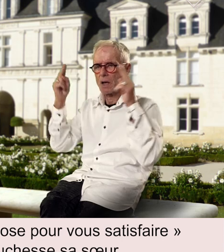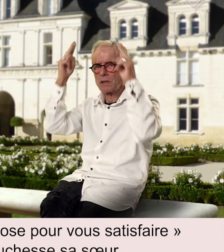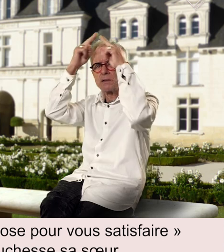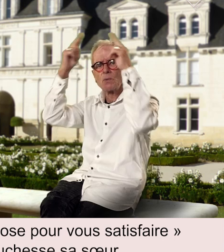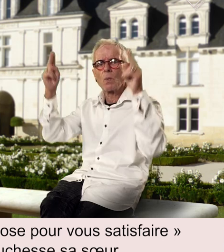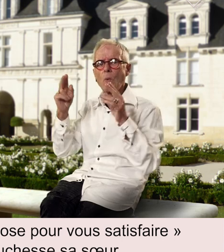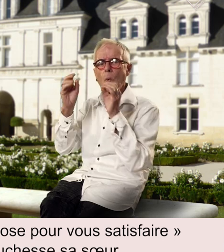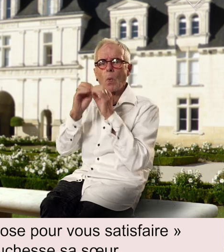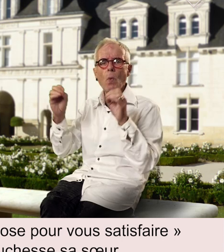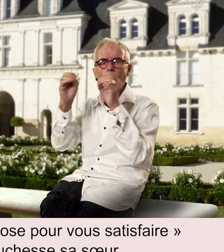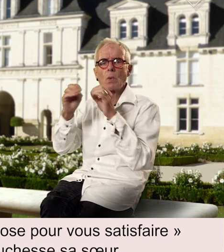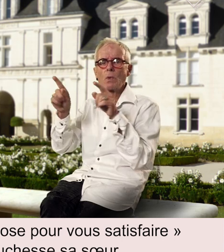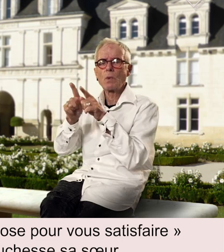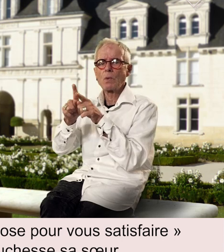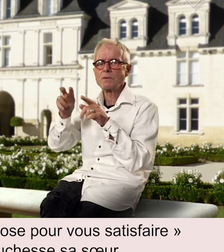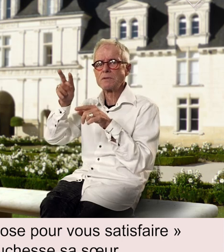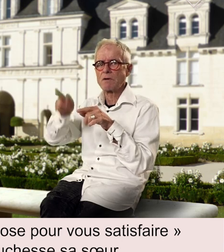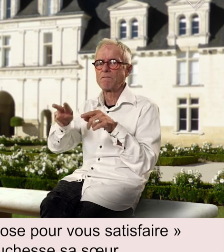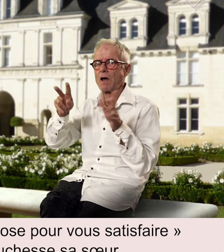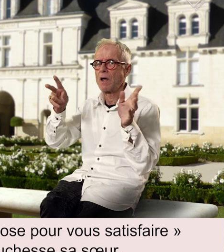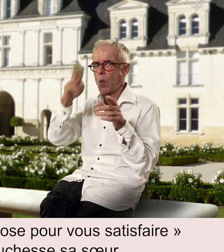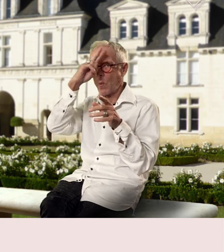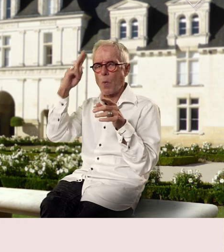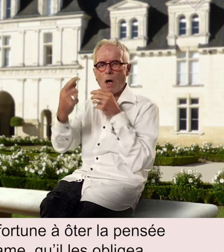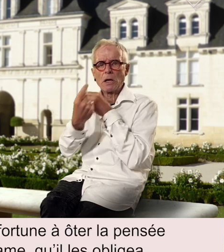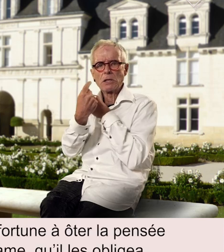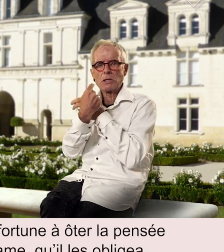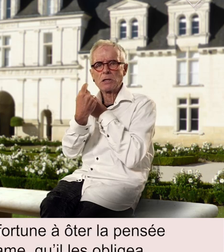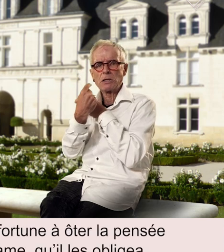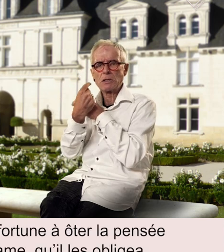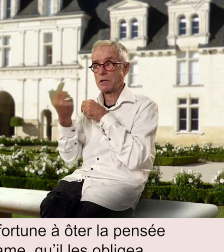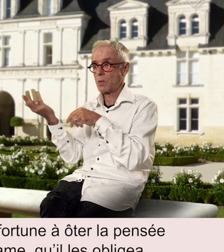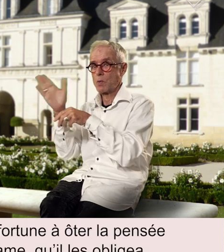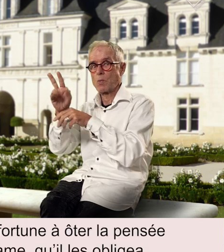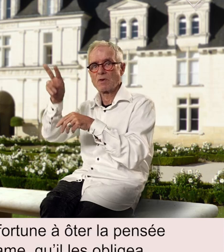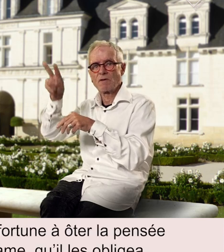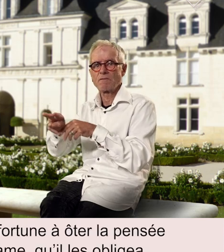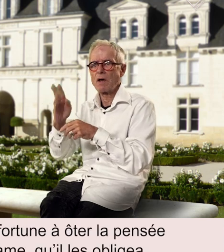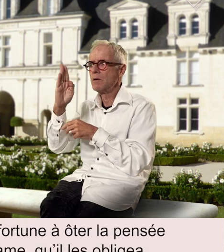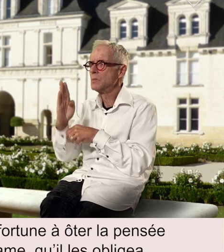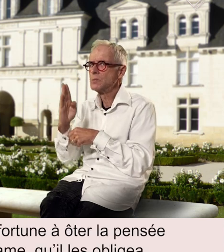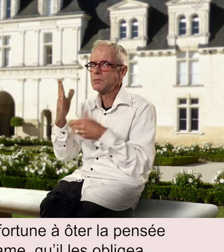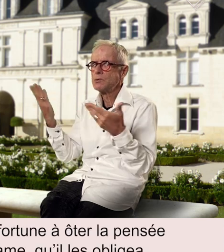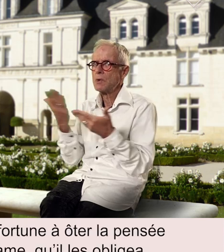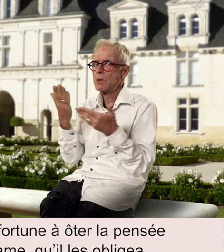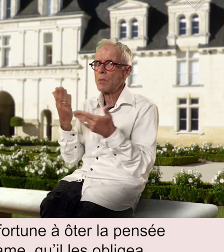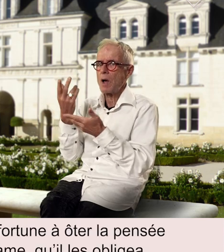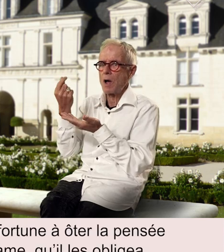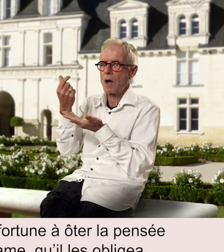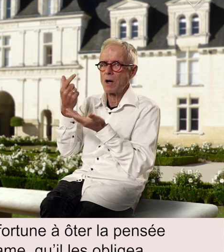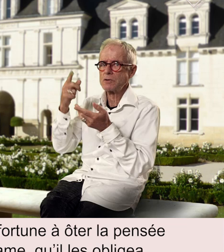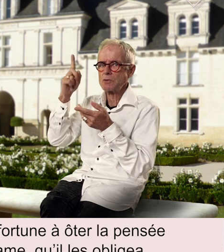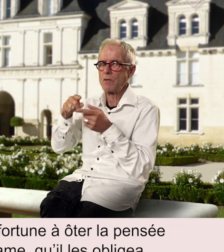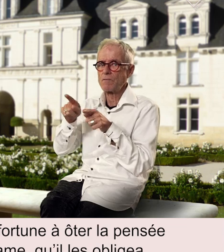et, sur le prétexte du mauvais traitement qu'il avait reçu du roi, il leur fit voir une si grande nécessité pour sa fortune à ôter